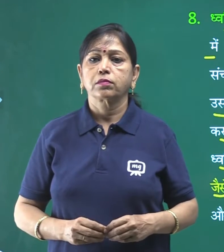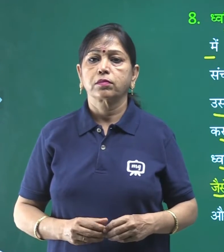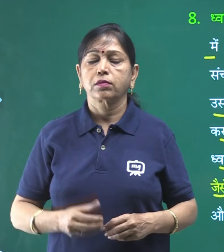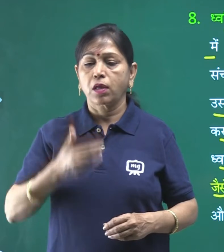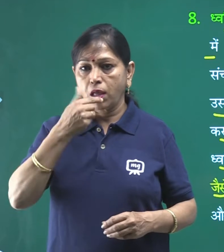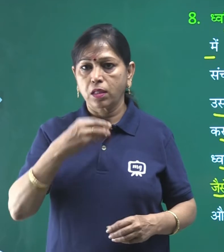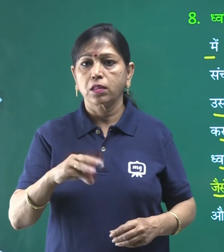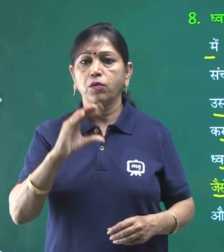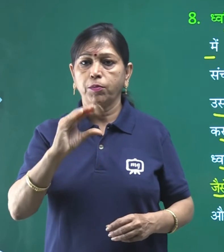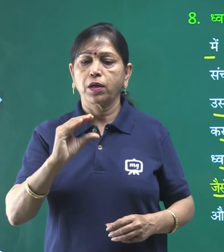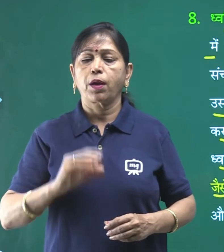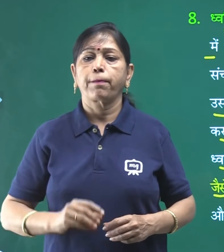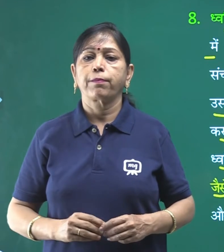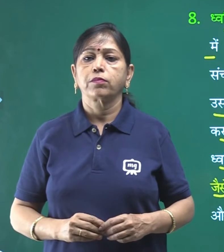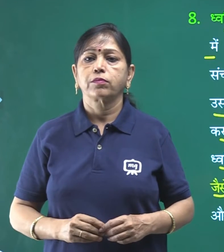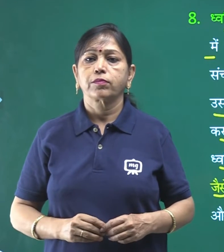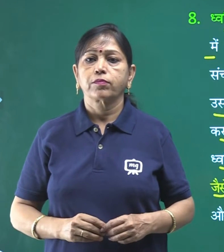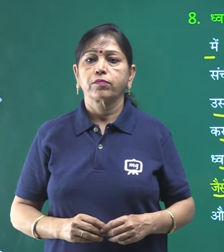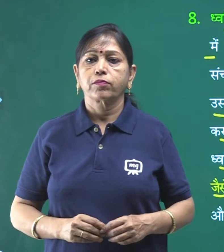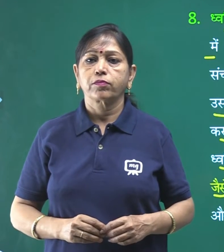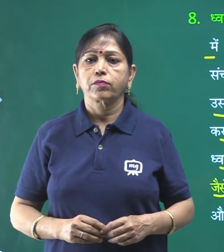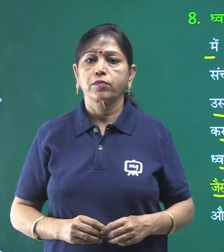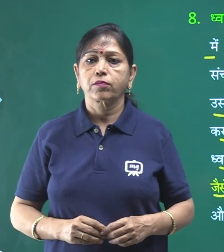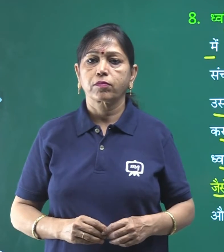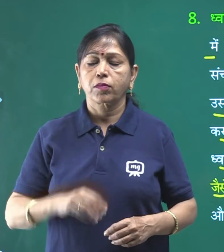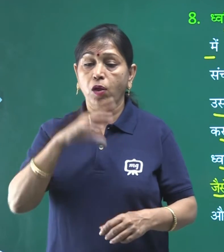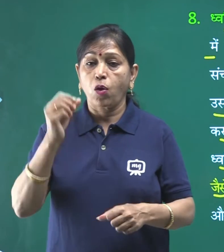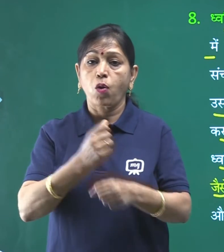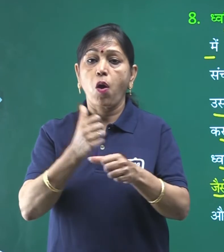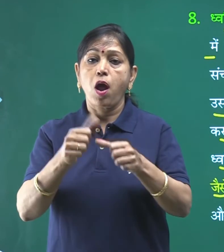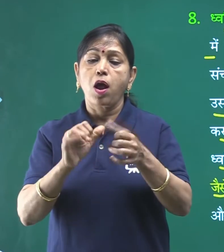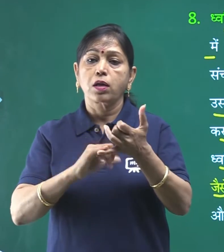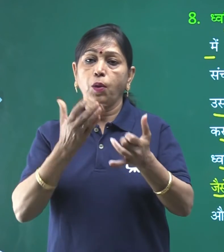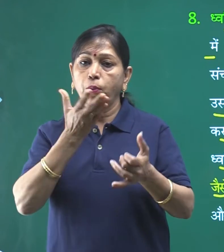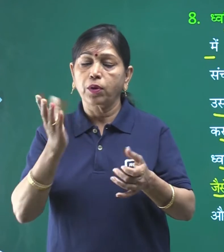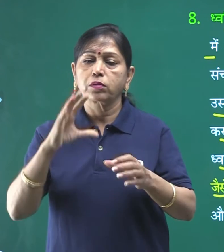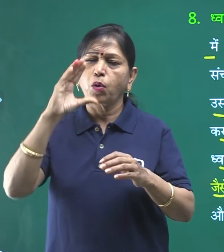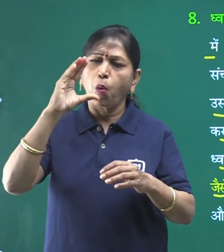द्रव में कम और गैस में बहुत कम